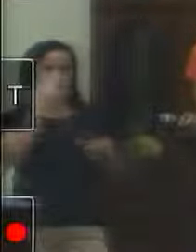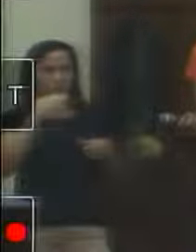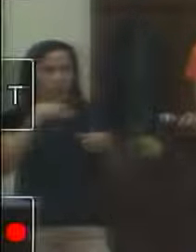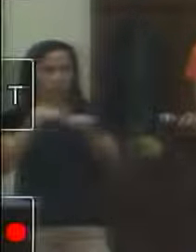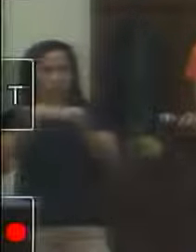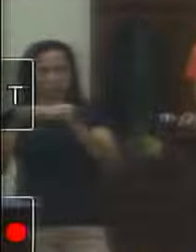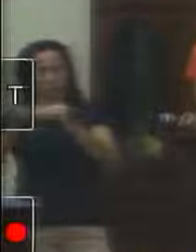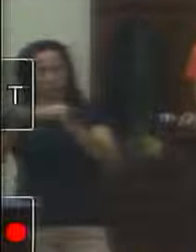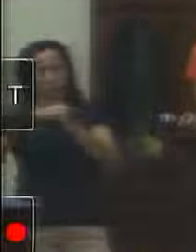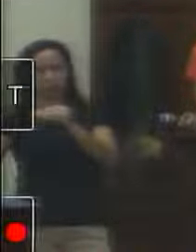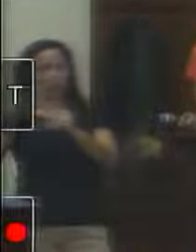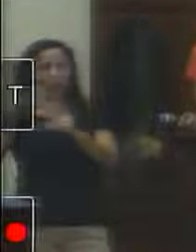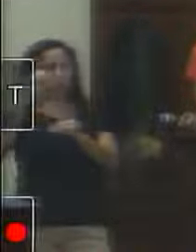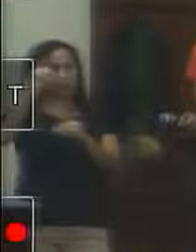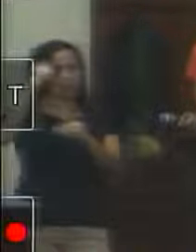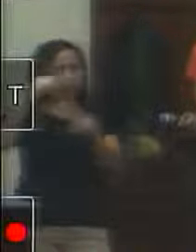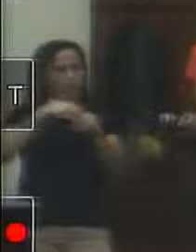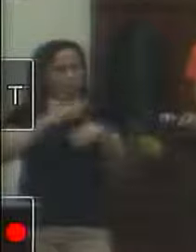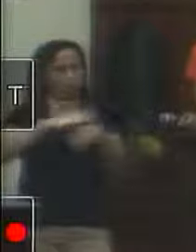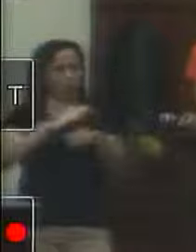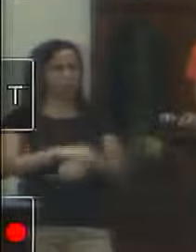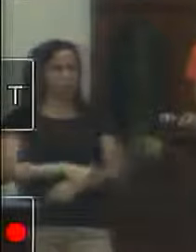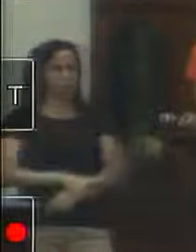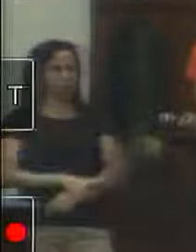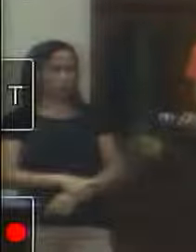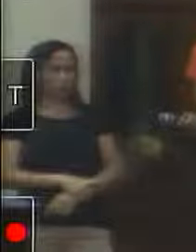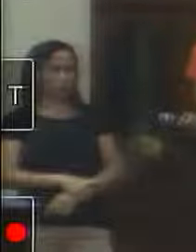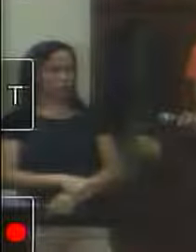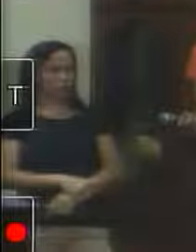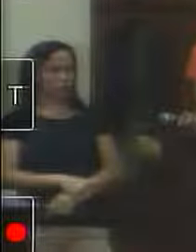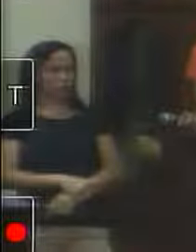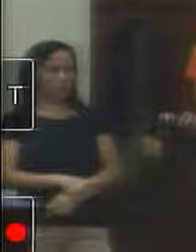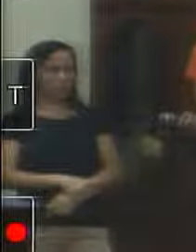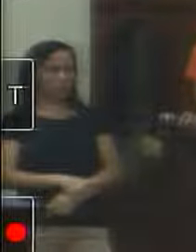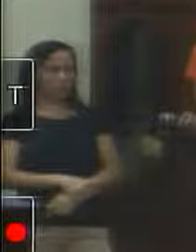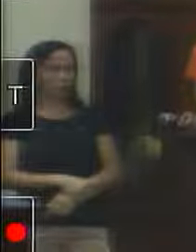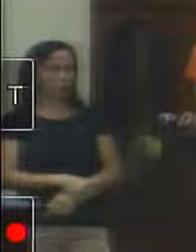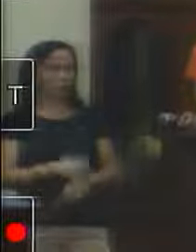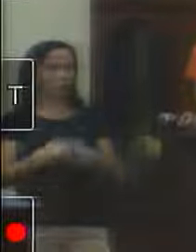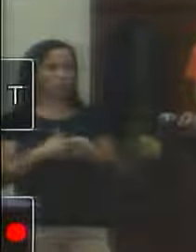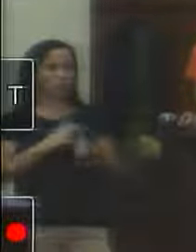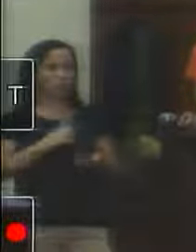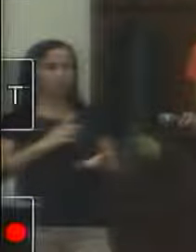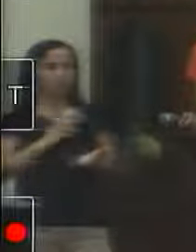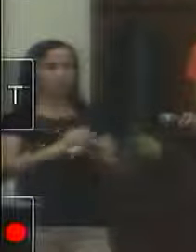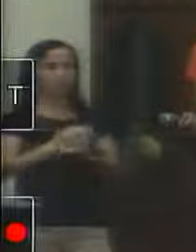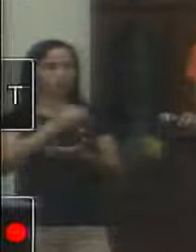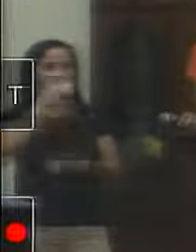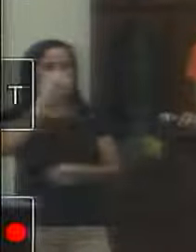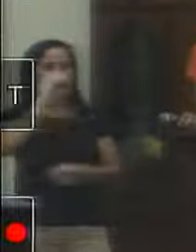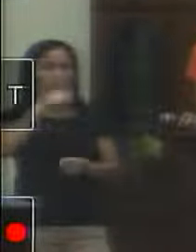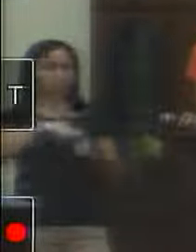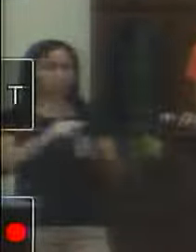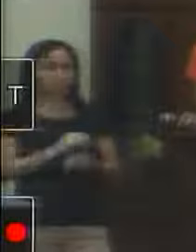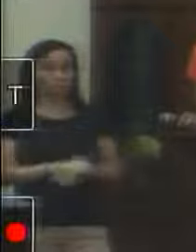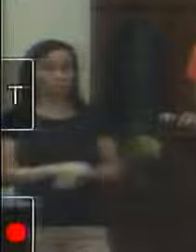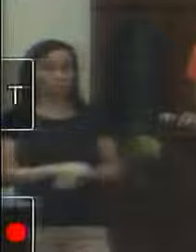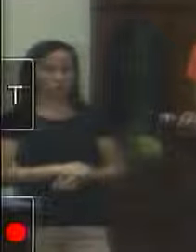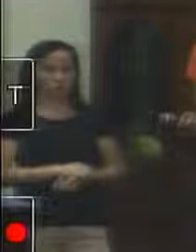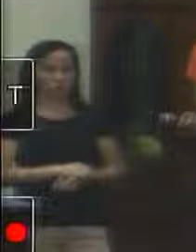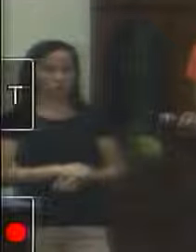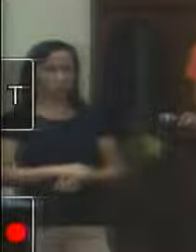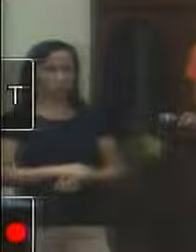Preto, e que também estava trabalhando mais, por que ele podia ter a cerveja dele no copo vendida para